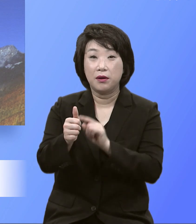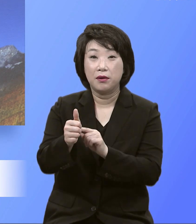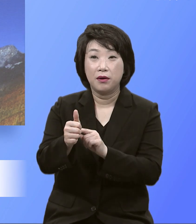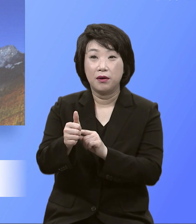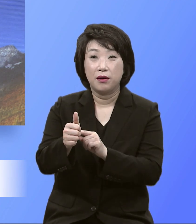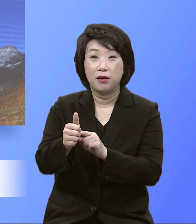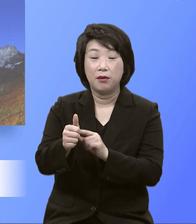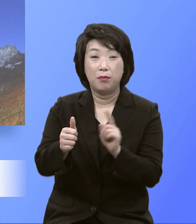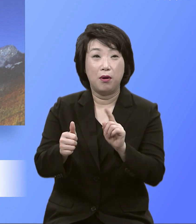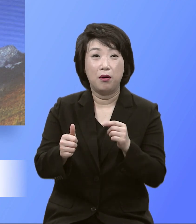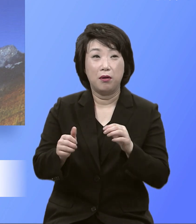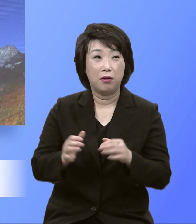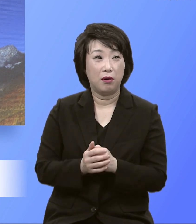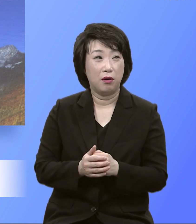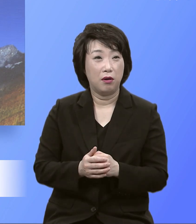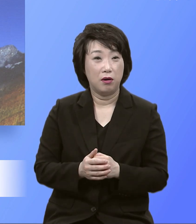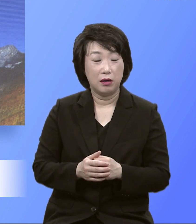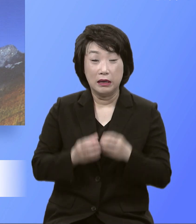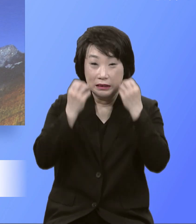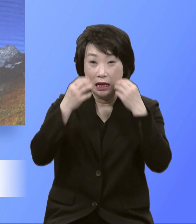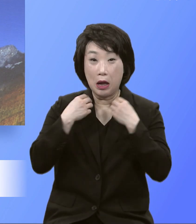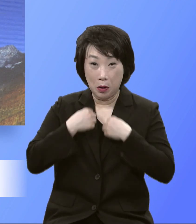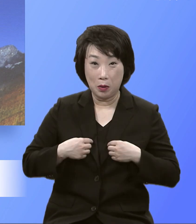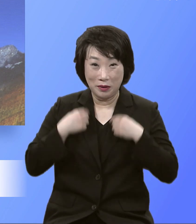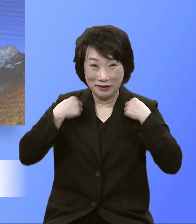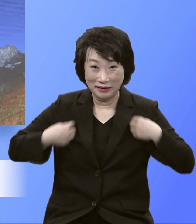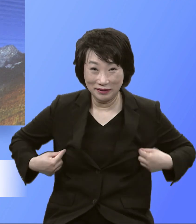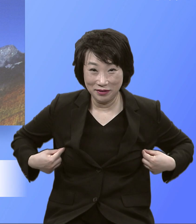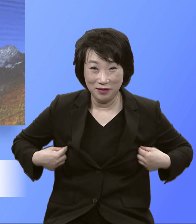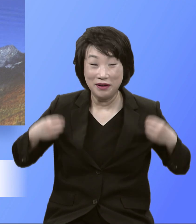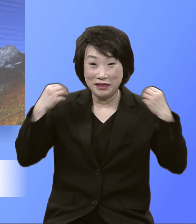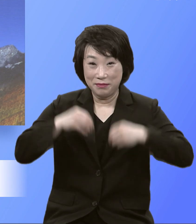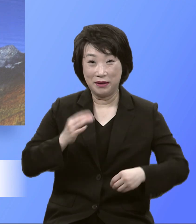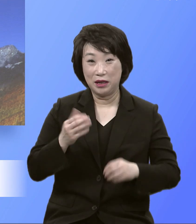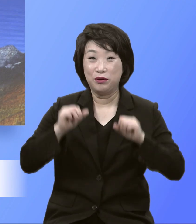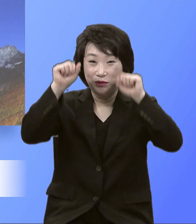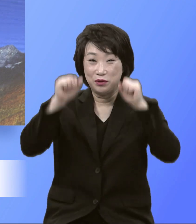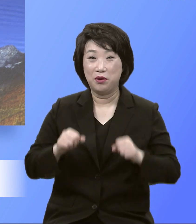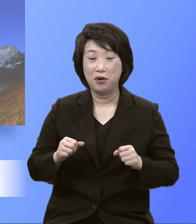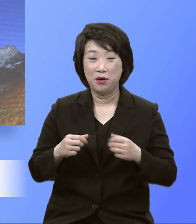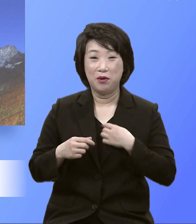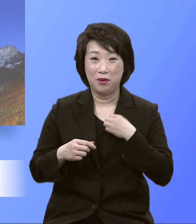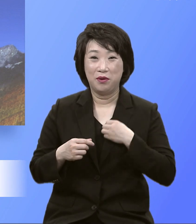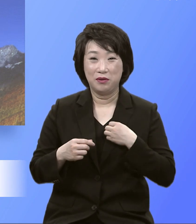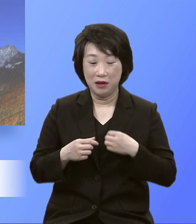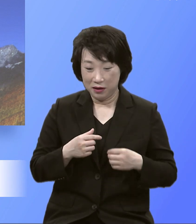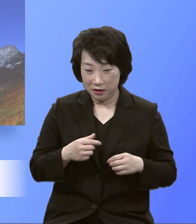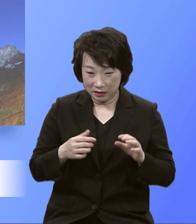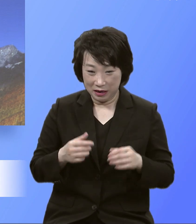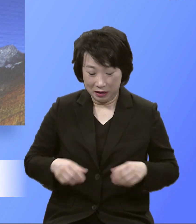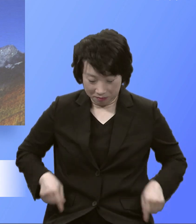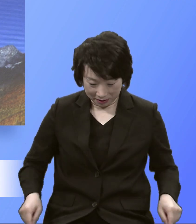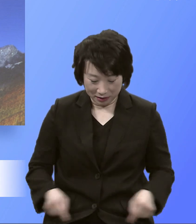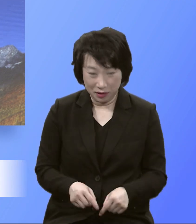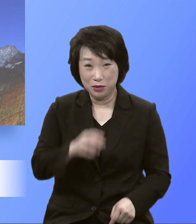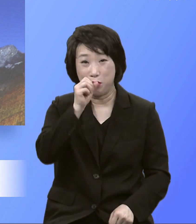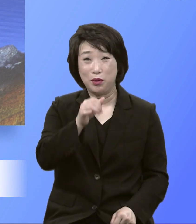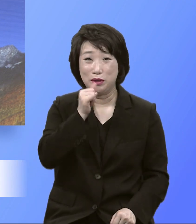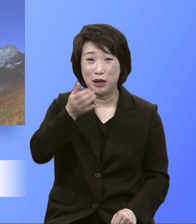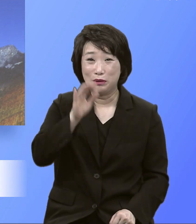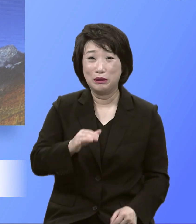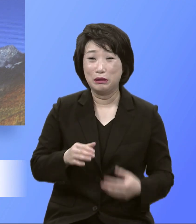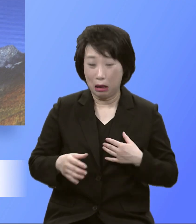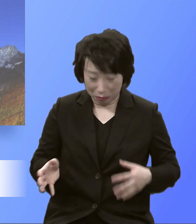뭐 메리아스도 세미리아스도 있어야 되고 운동복 팬티도 좋은 거 있어야 되는데 나는 그런 게 아무것도